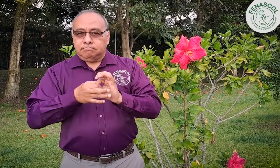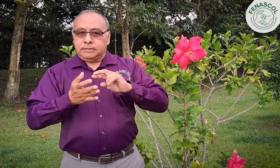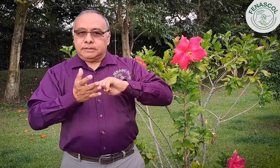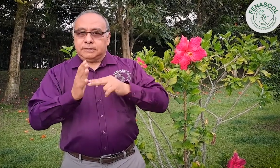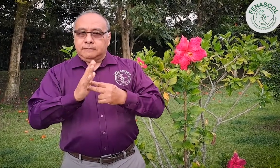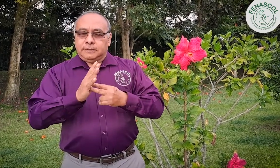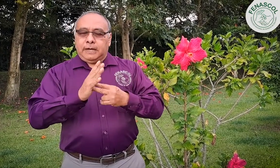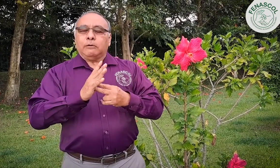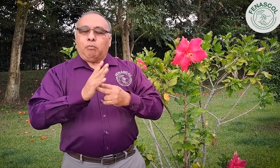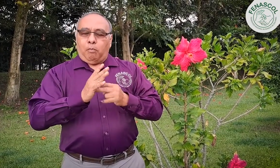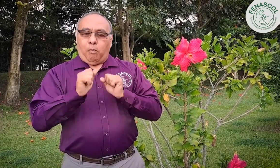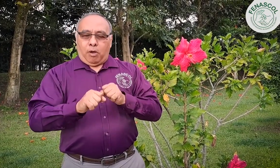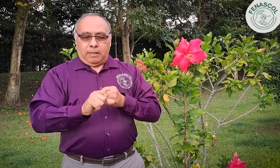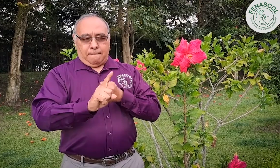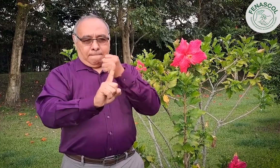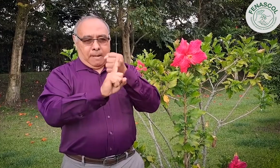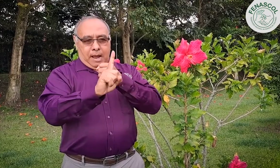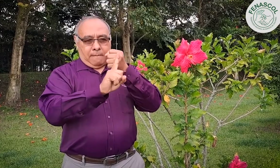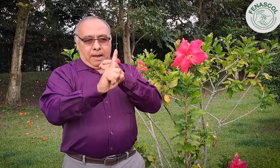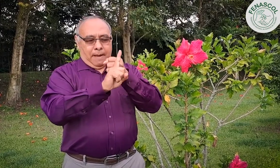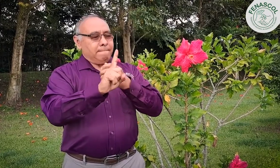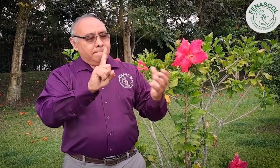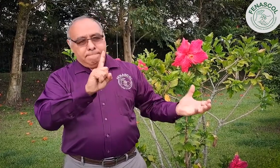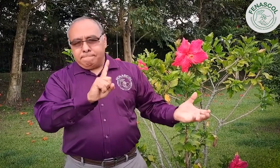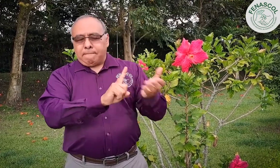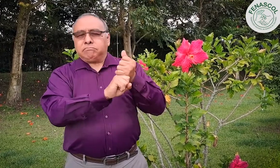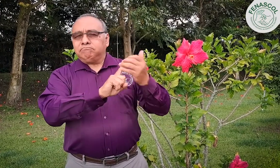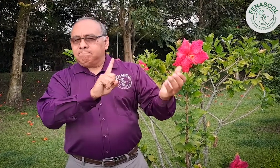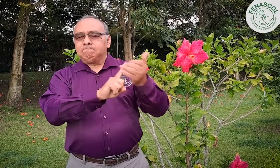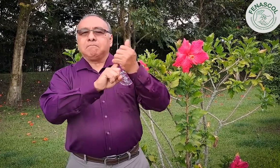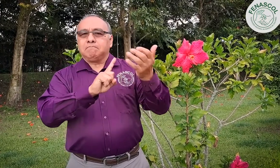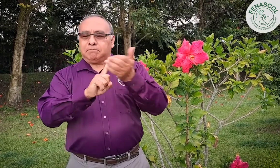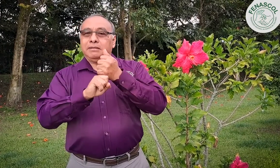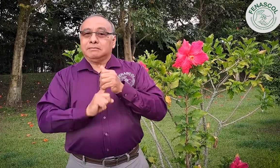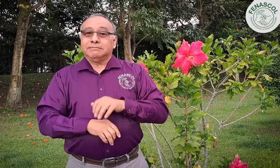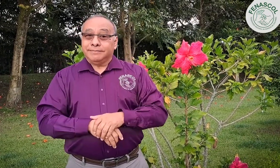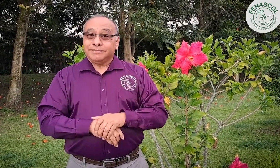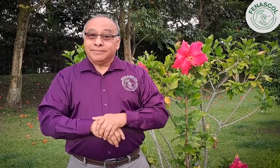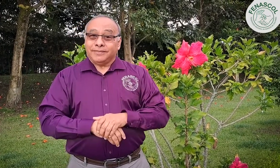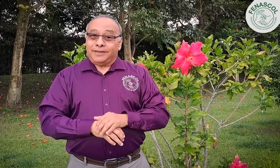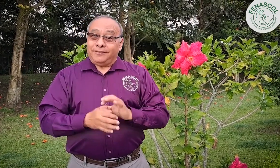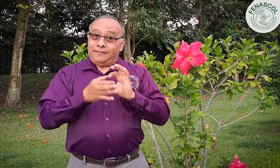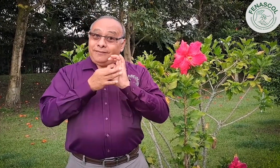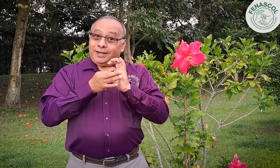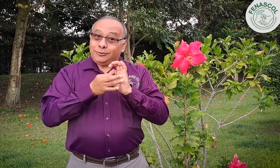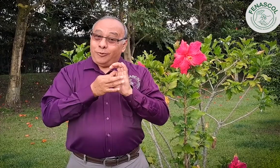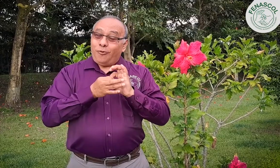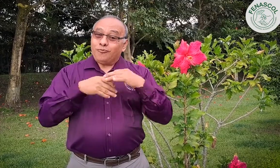y al trabajo constante, es que se pueden lograr objetivos. Por eso, en el próximo año,